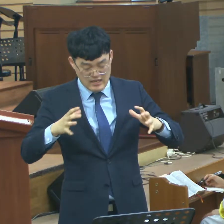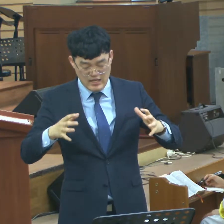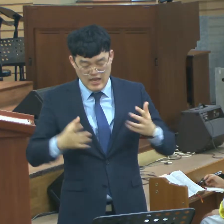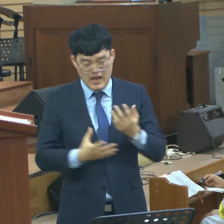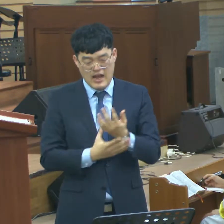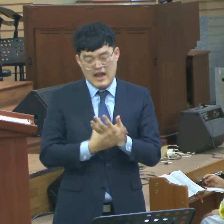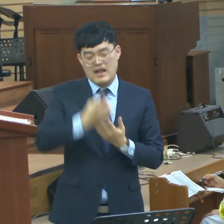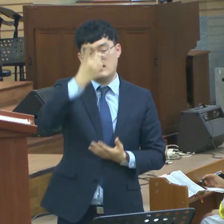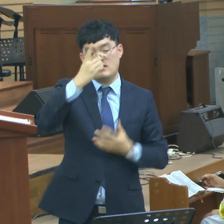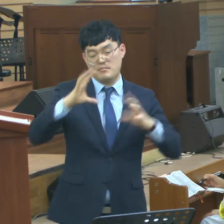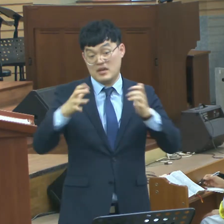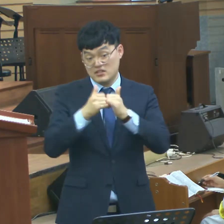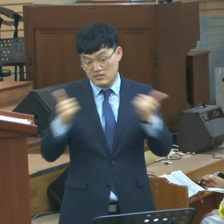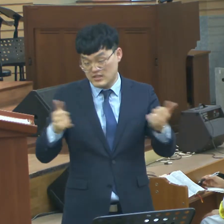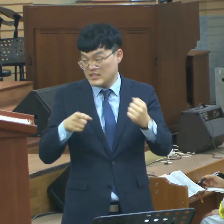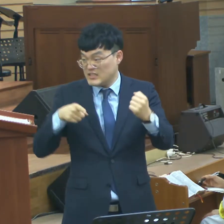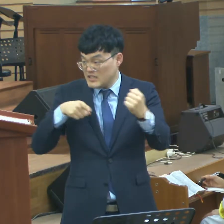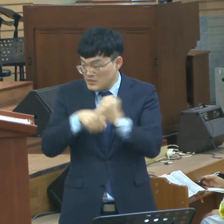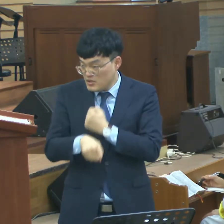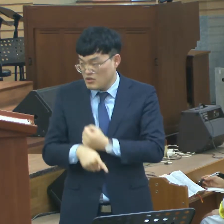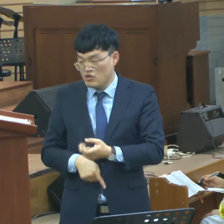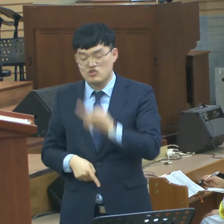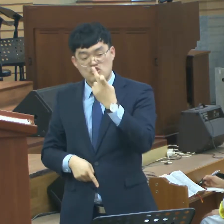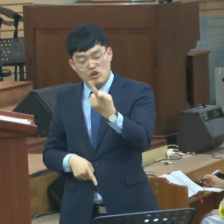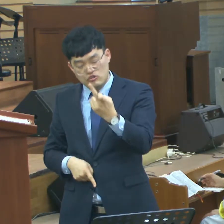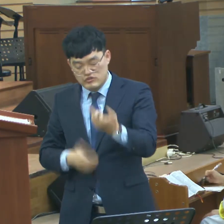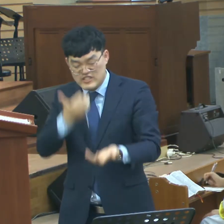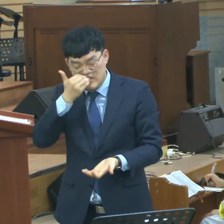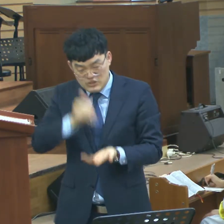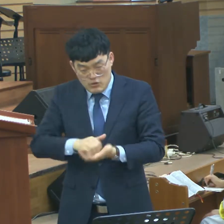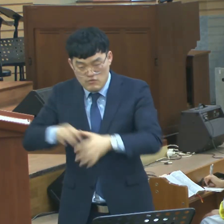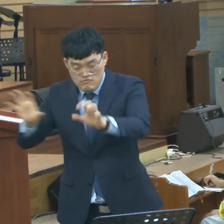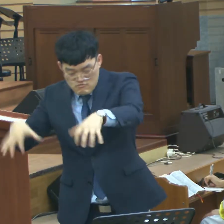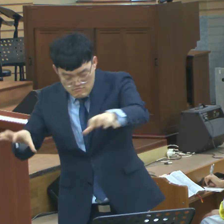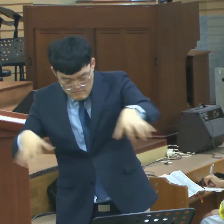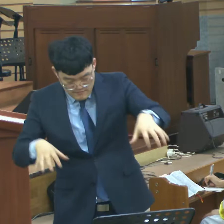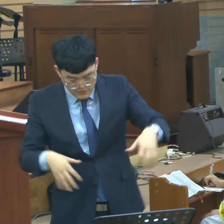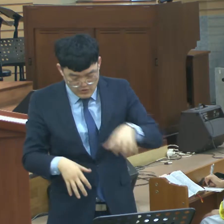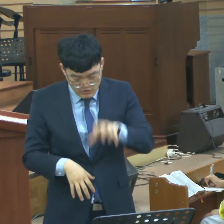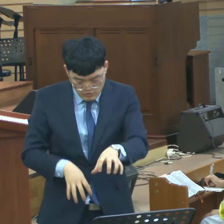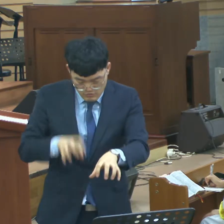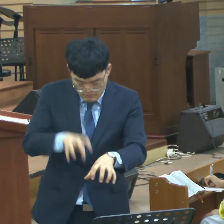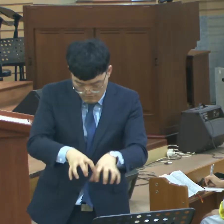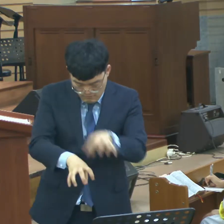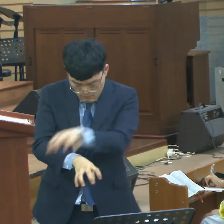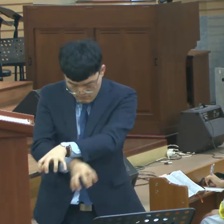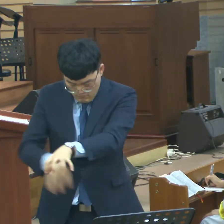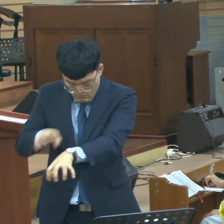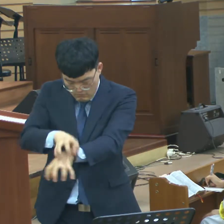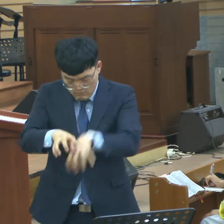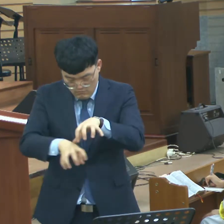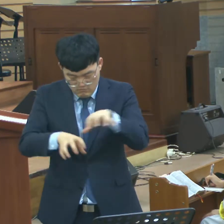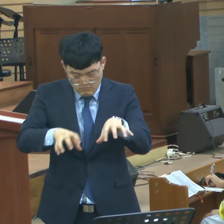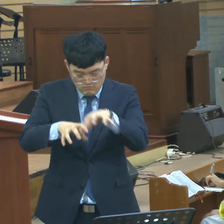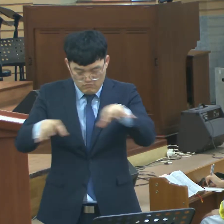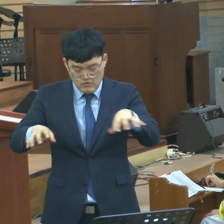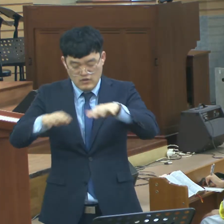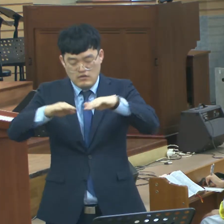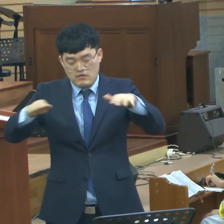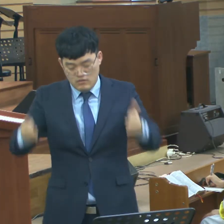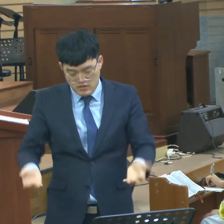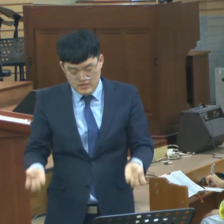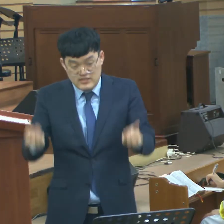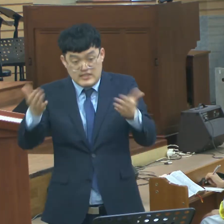한 백성이다, 하나다라는 사인으로 12도를 취하죠. 하나님은 내 이름을 이스라엘이라